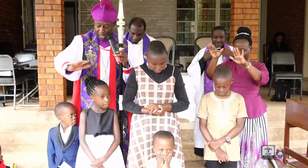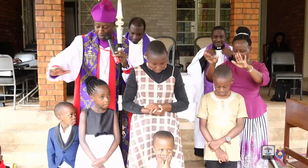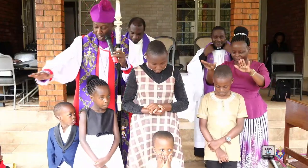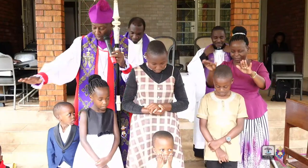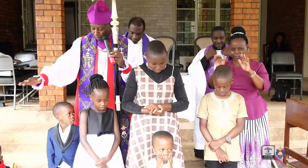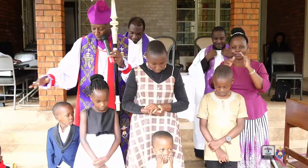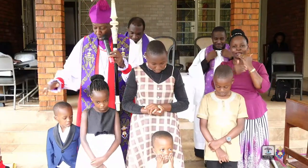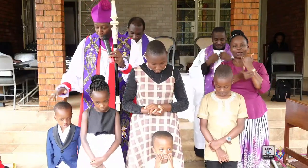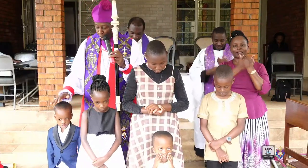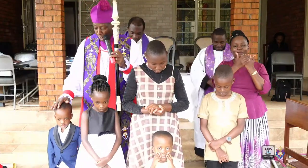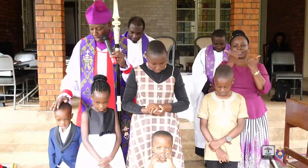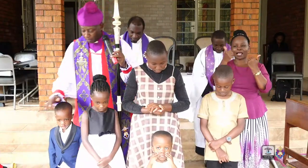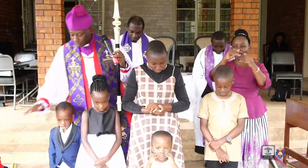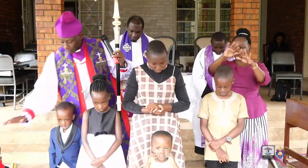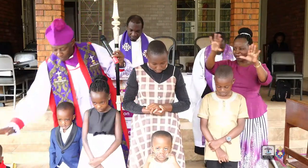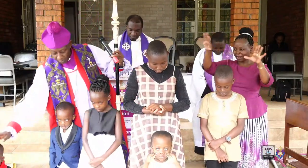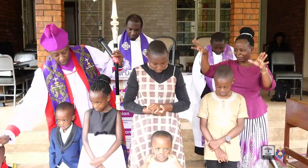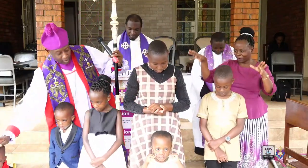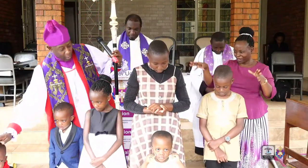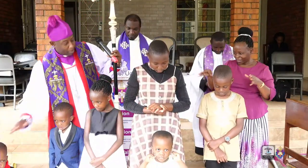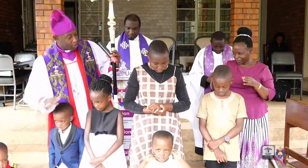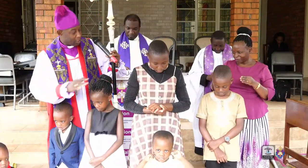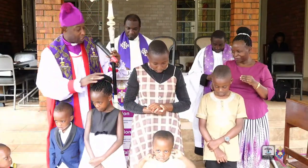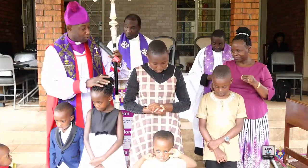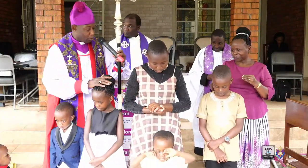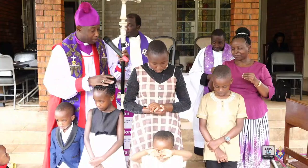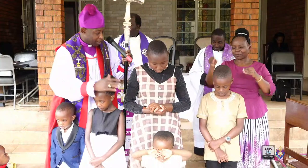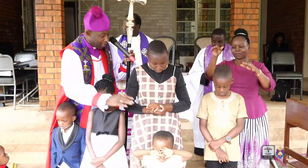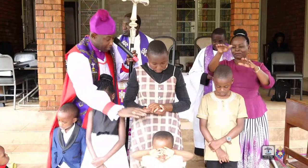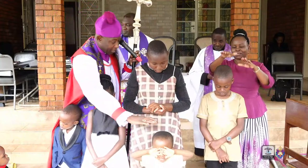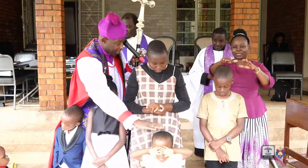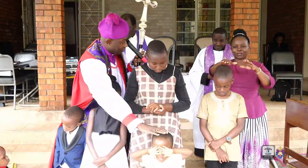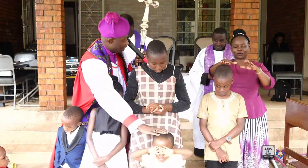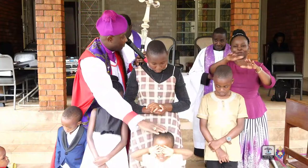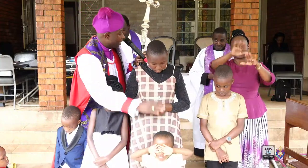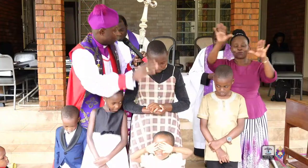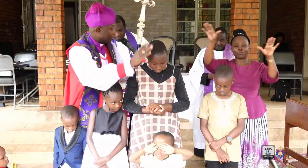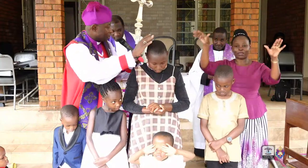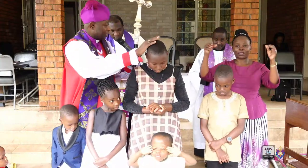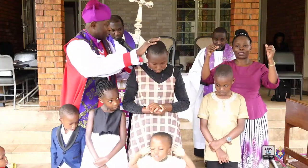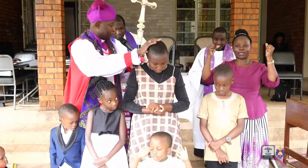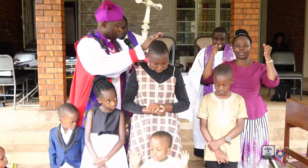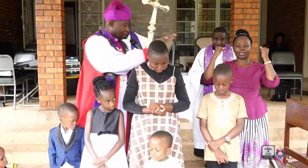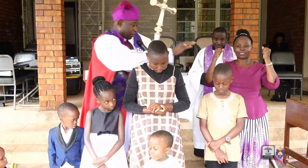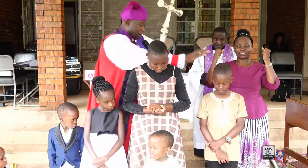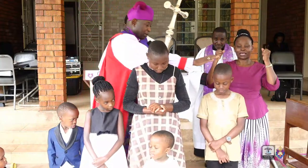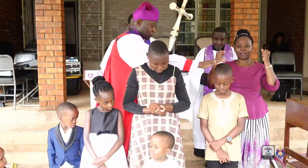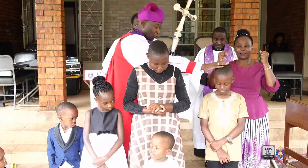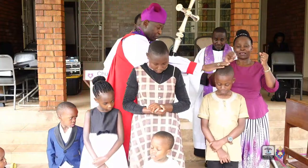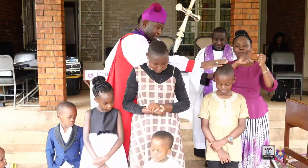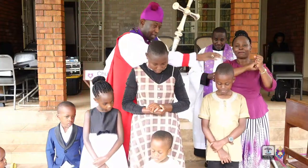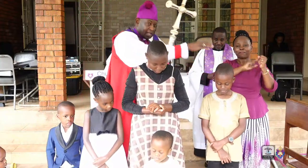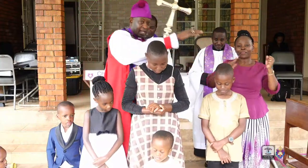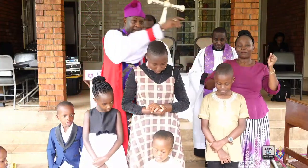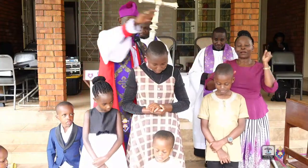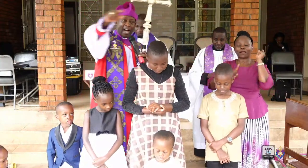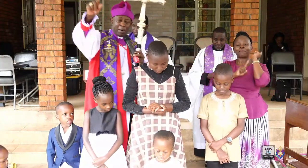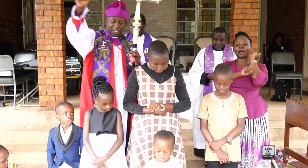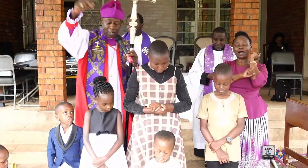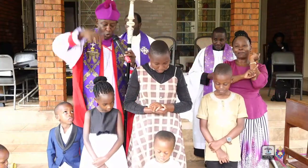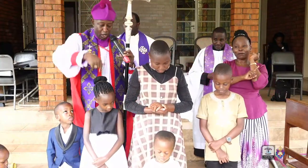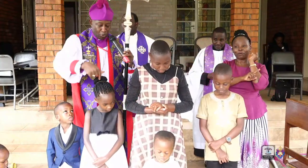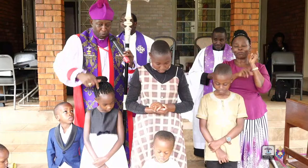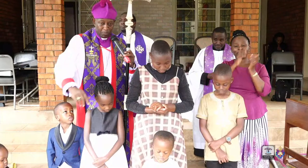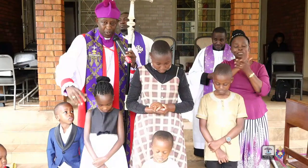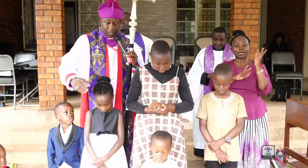alabiire abaana baffe bano bonna abategeka enkomera ez'amaanyi. Mukama abatukuumire.